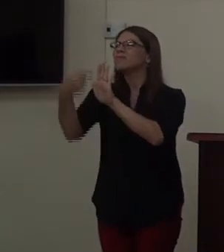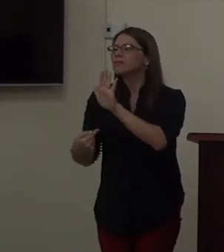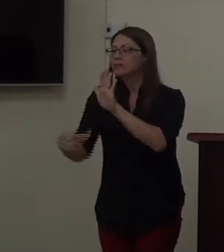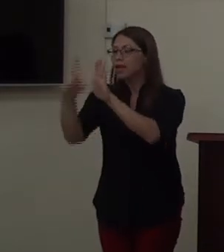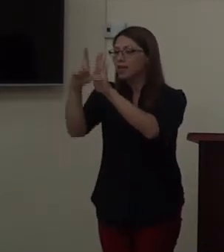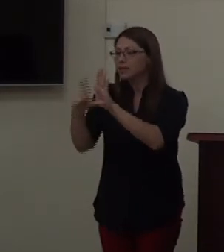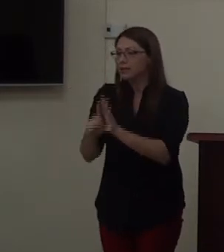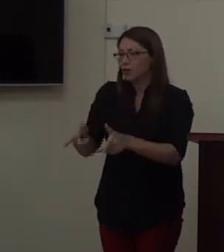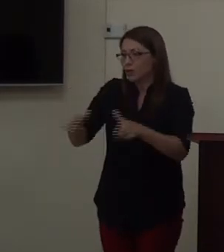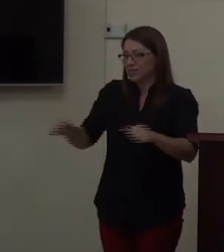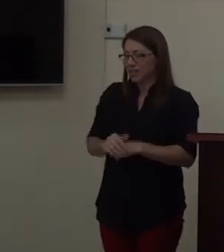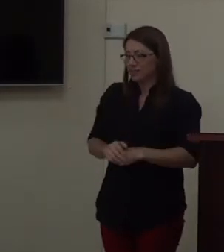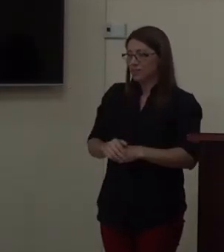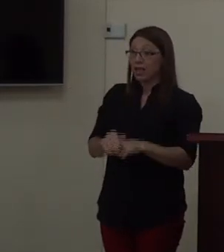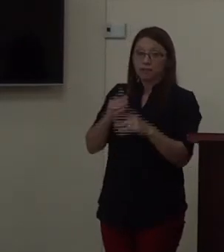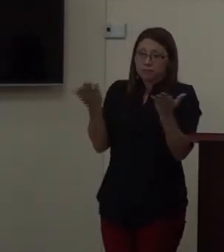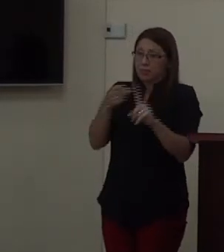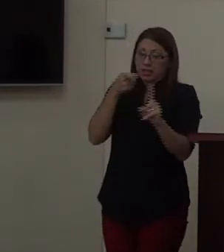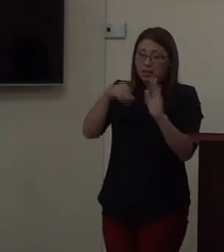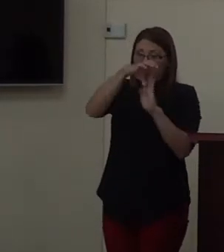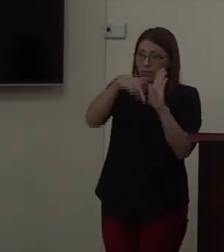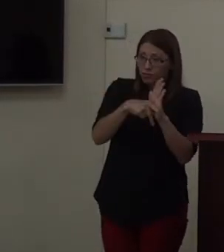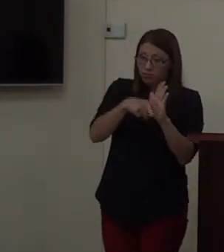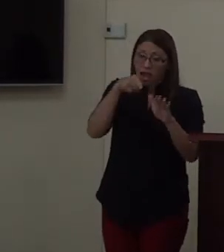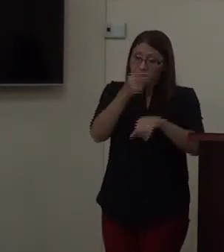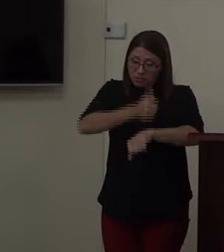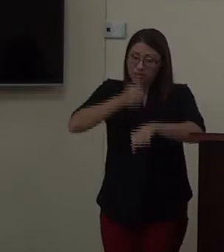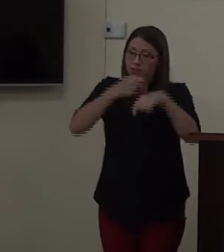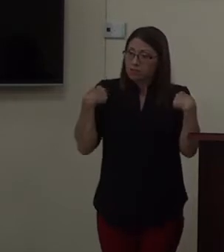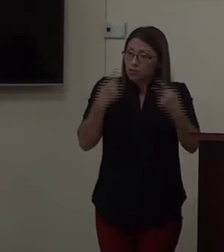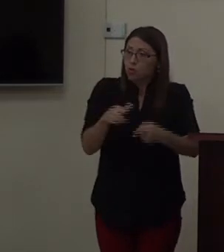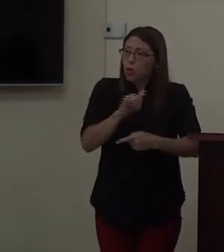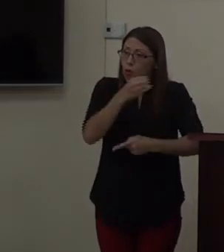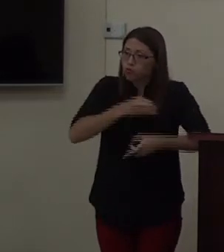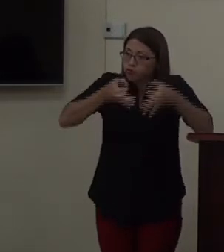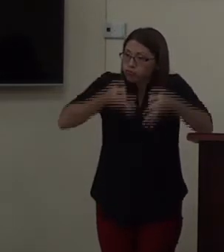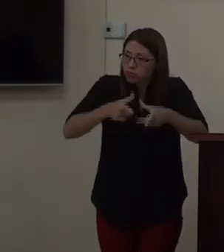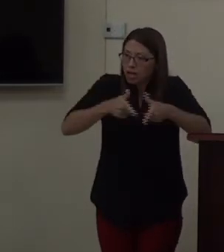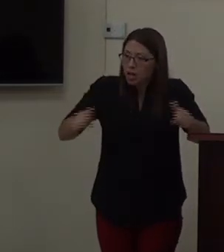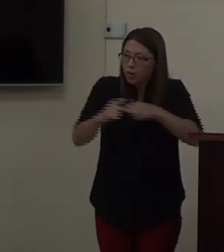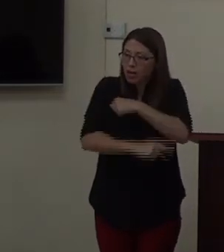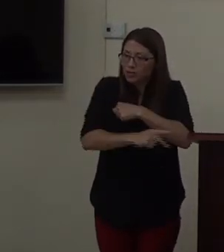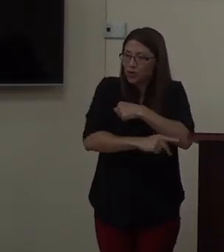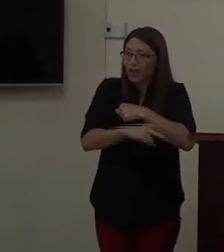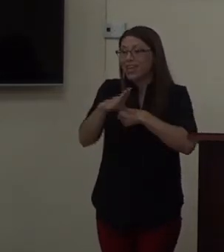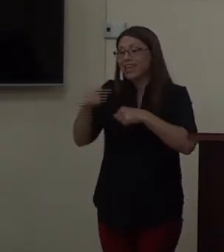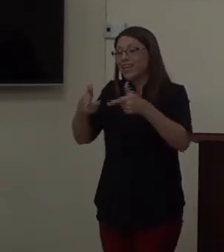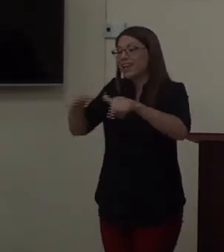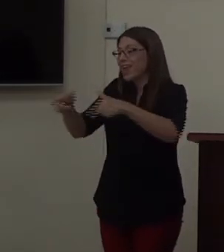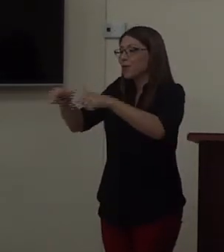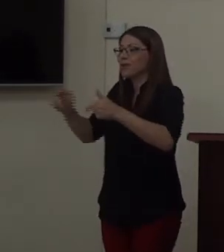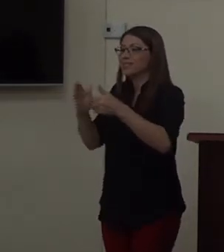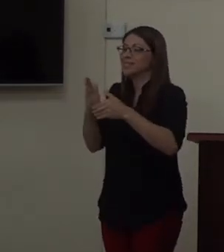lingüística, ¿verdad? Desde la Constitución, donde establece el español como lengua oficial de la nación, y las lenguas indígenas como